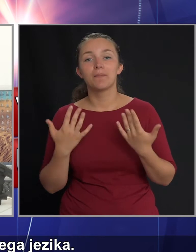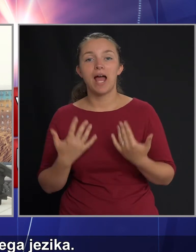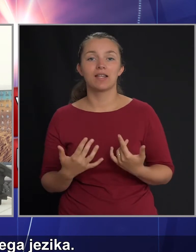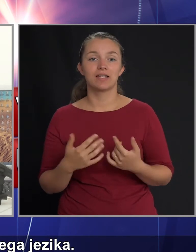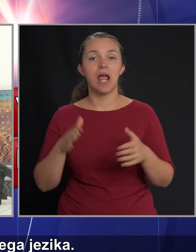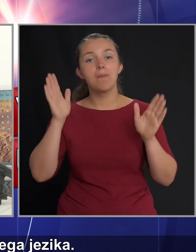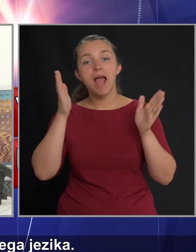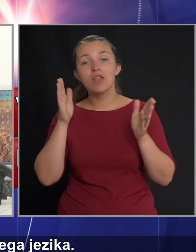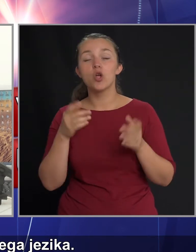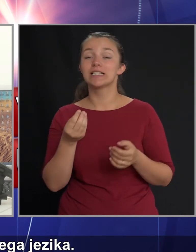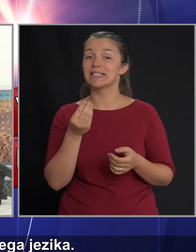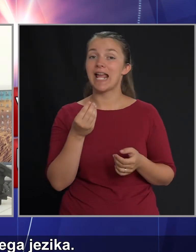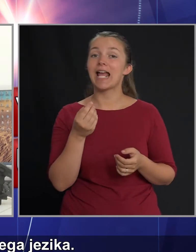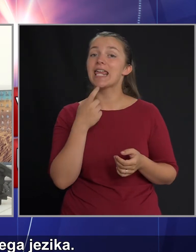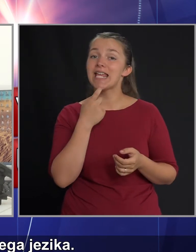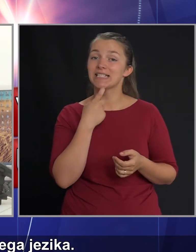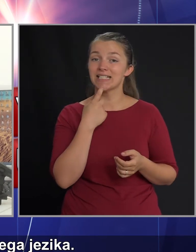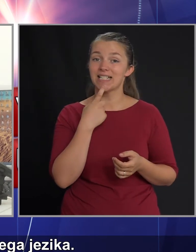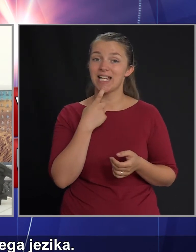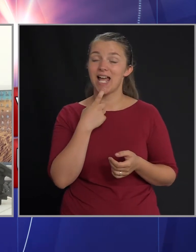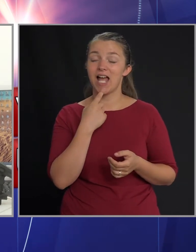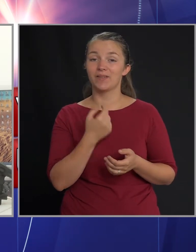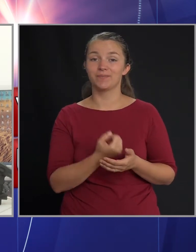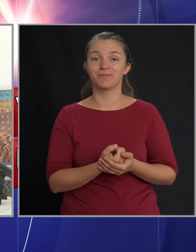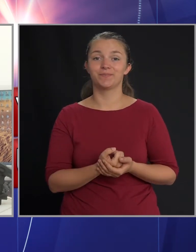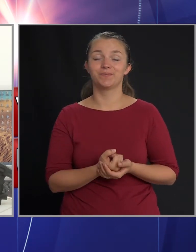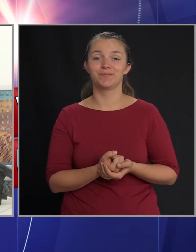matematike, makedonskega jezika.